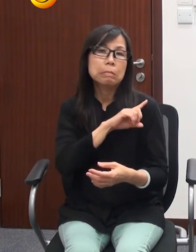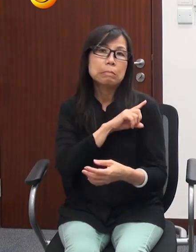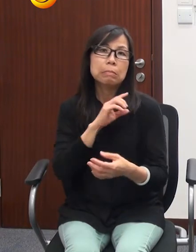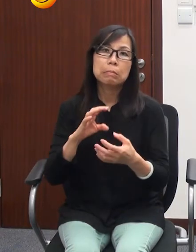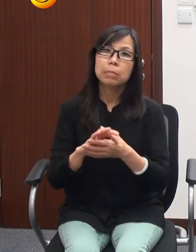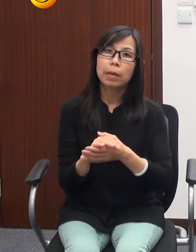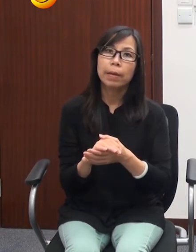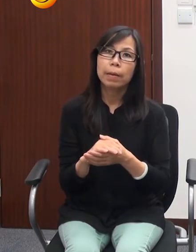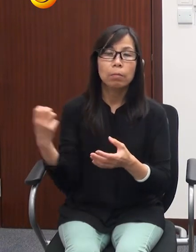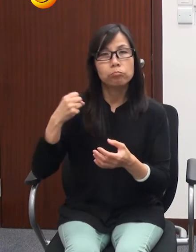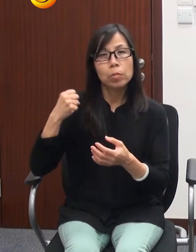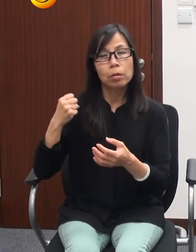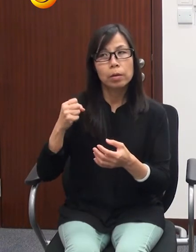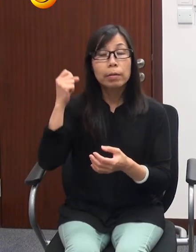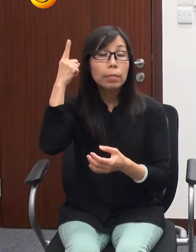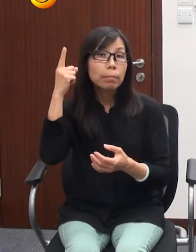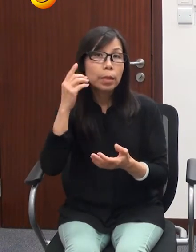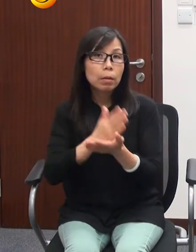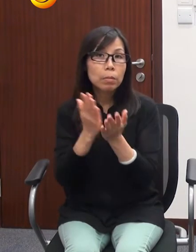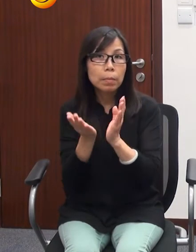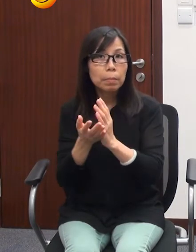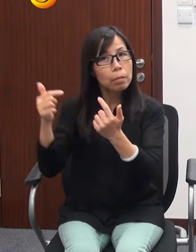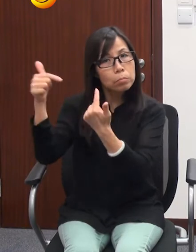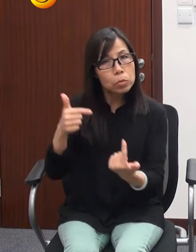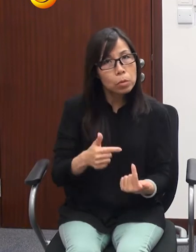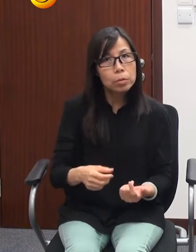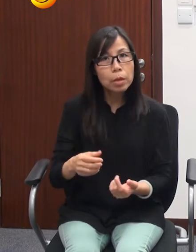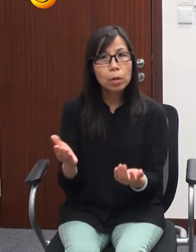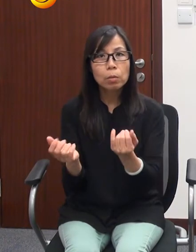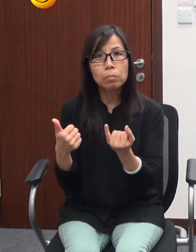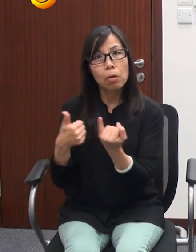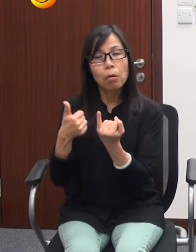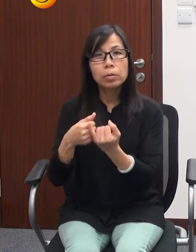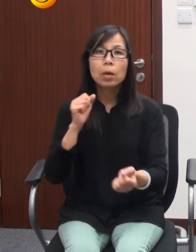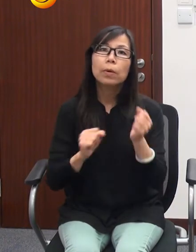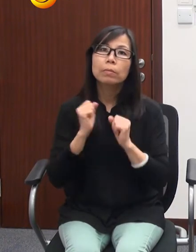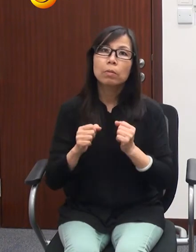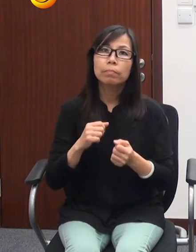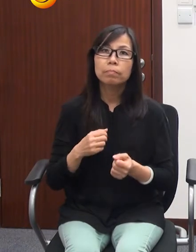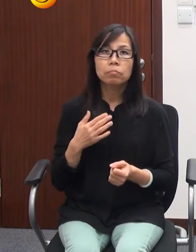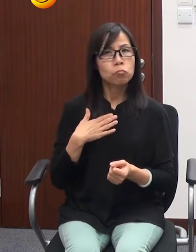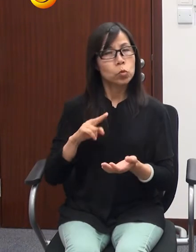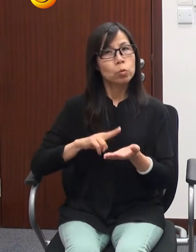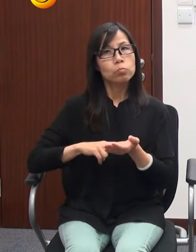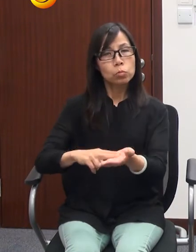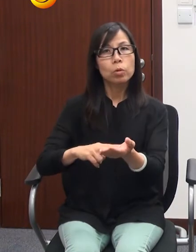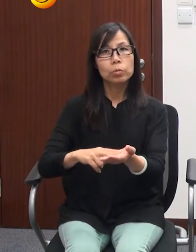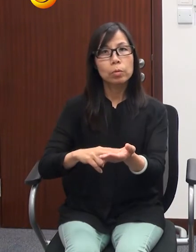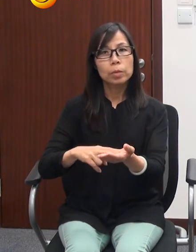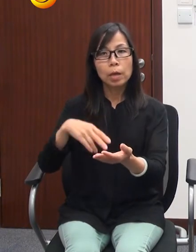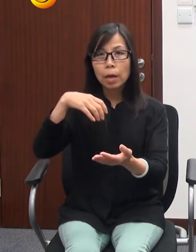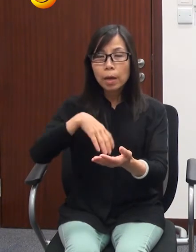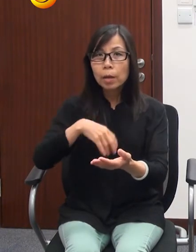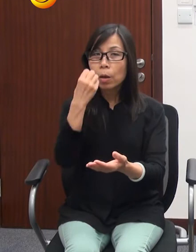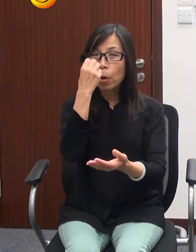嘅能力特色同埋延續性學生運動。依個係有一個好肯定。我諗我相信而家香港內裏邊學生